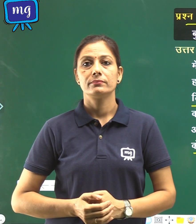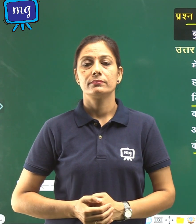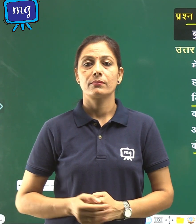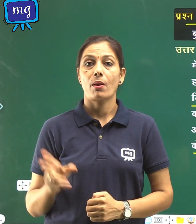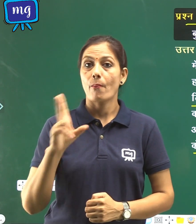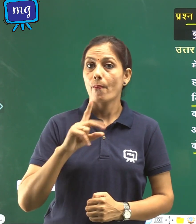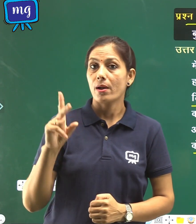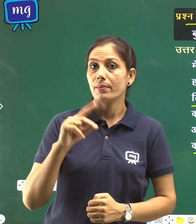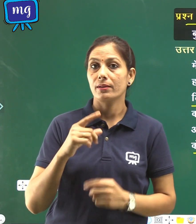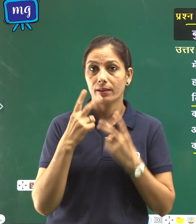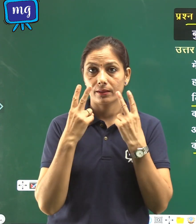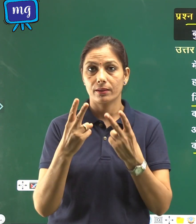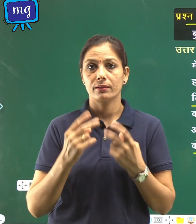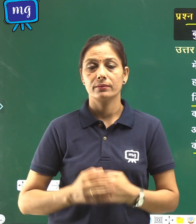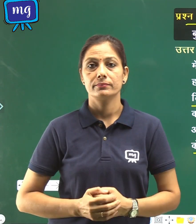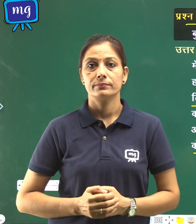बार बार देखें,